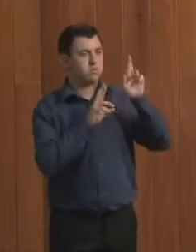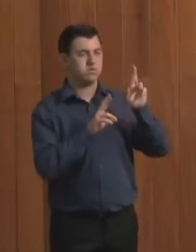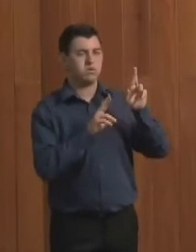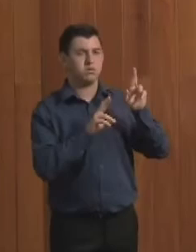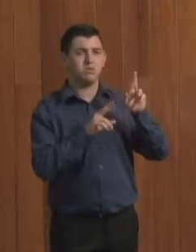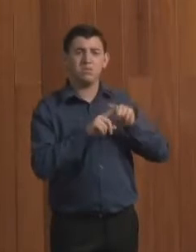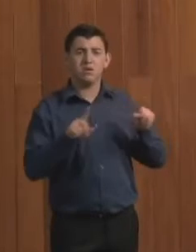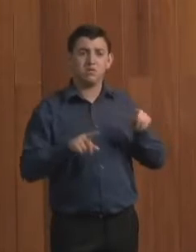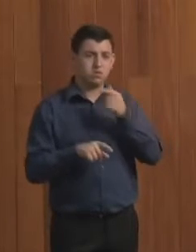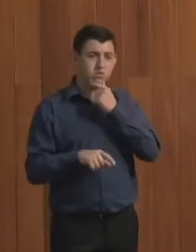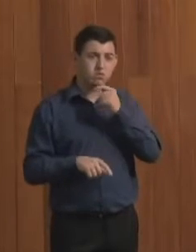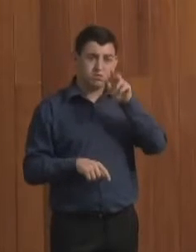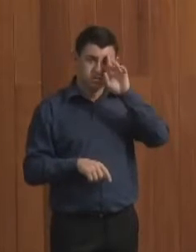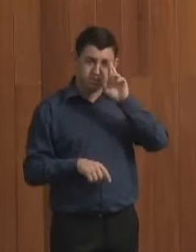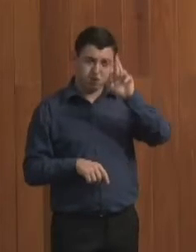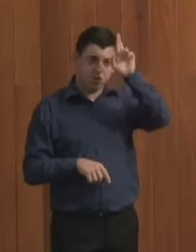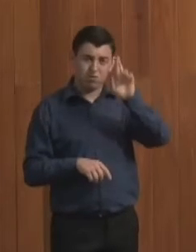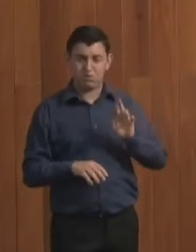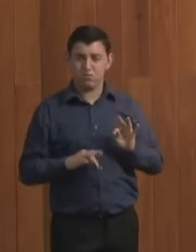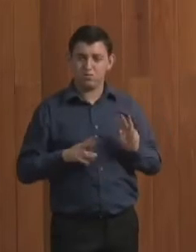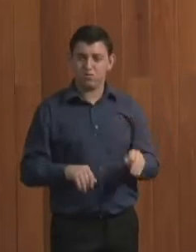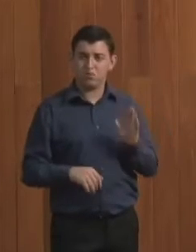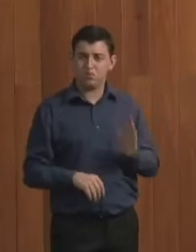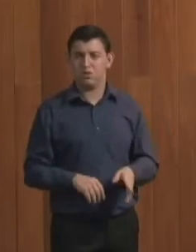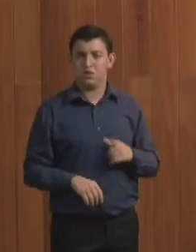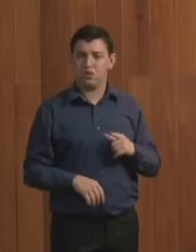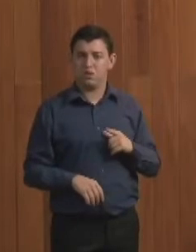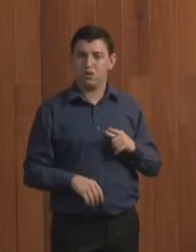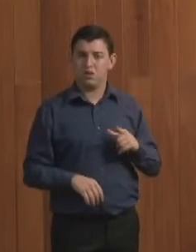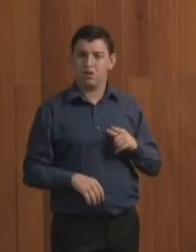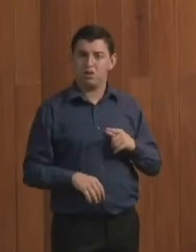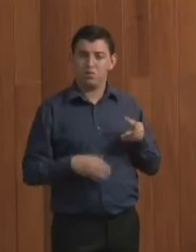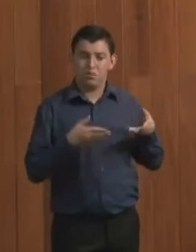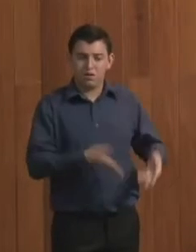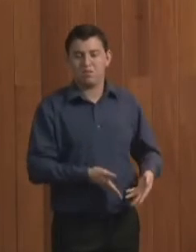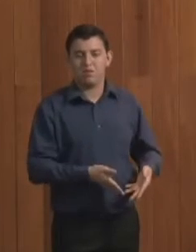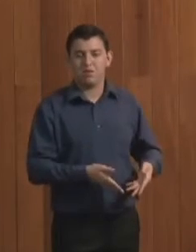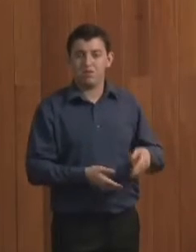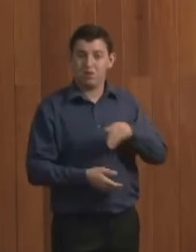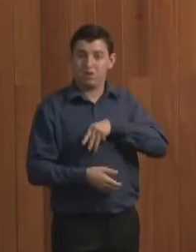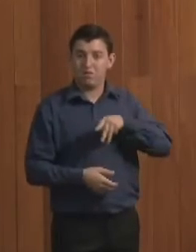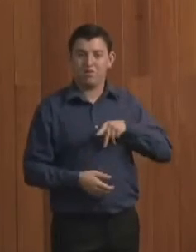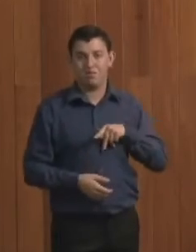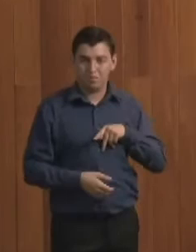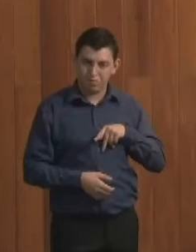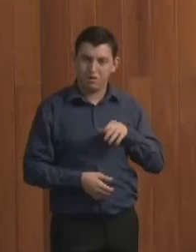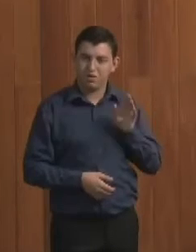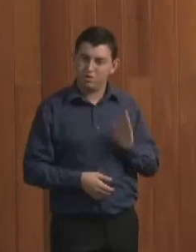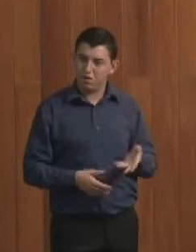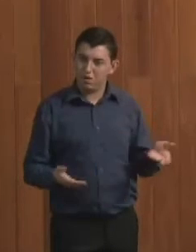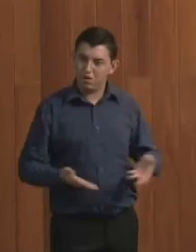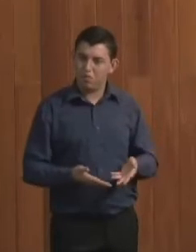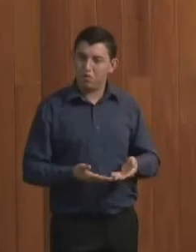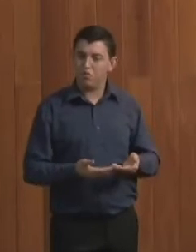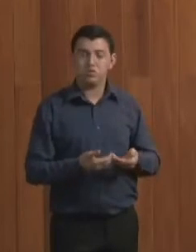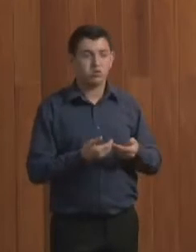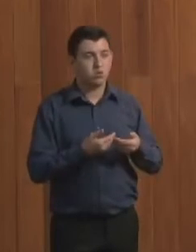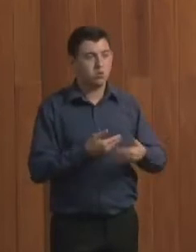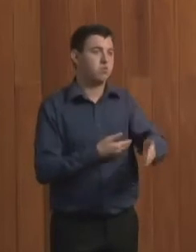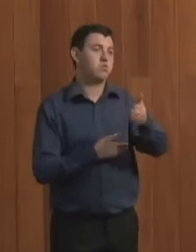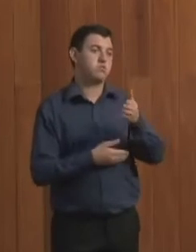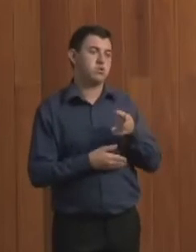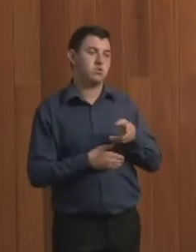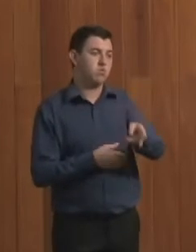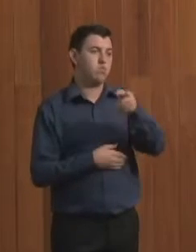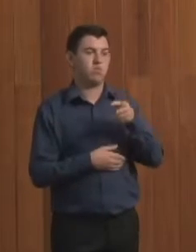senhores membros do MP escutaram e hoje foi dado seguidamente os